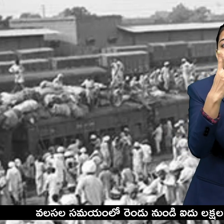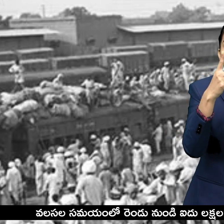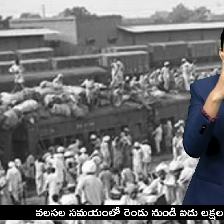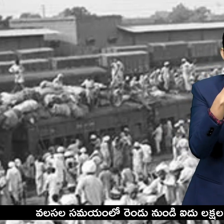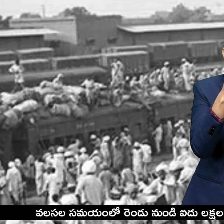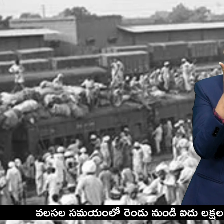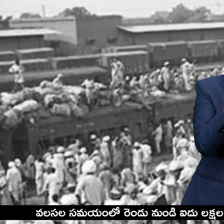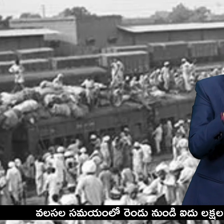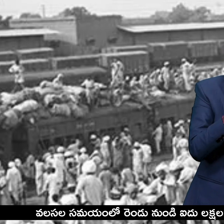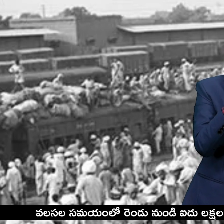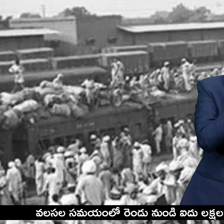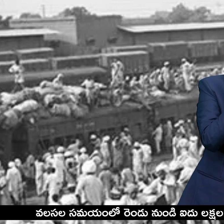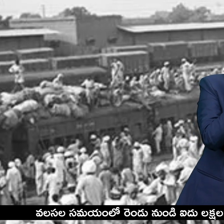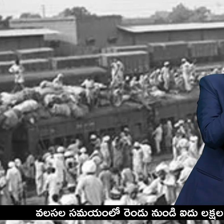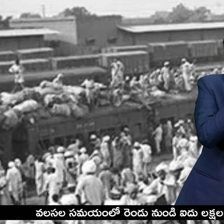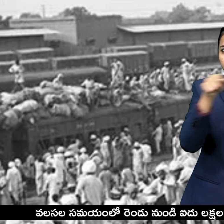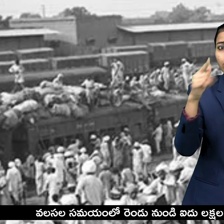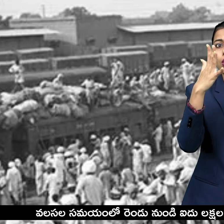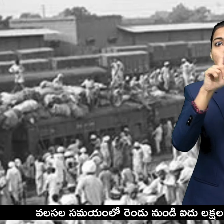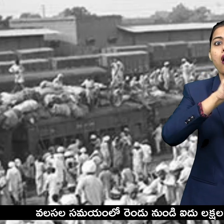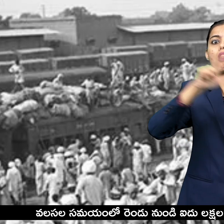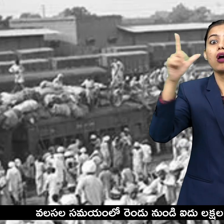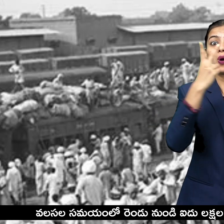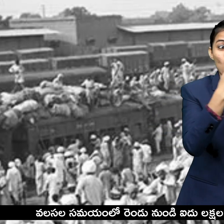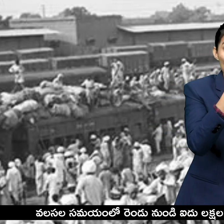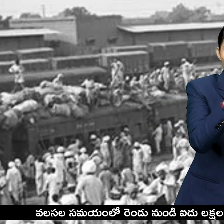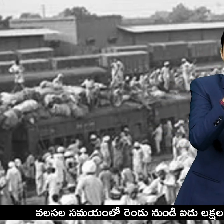వరకు ముస్లింలు మరియు హిందువులు చంపబడ్డారు.